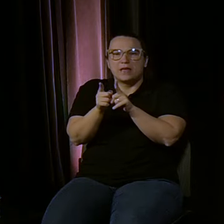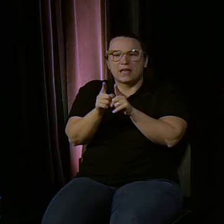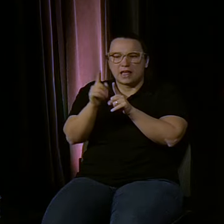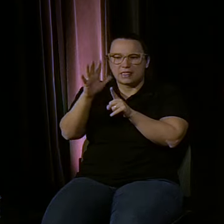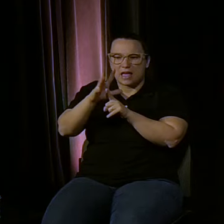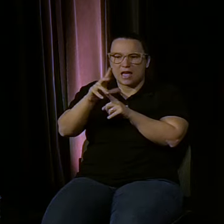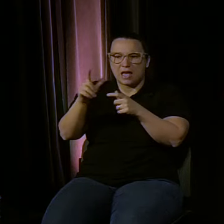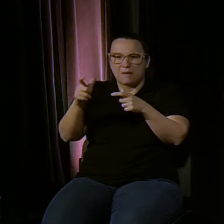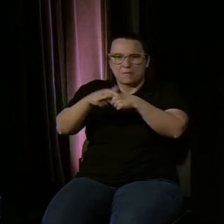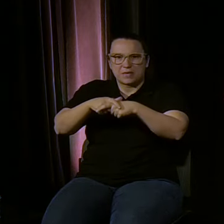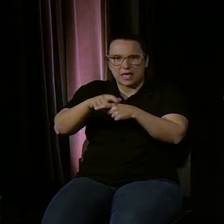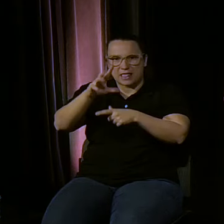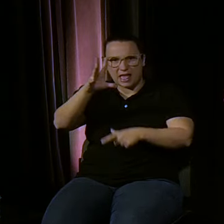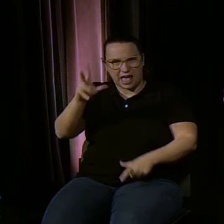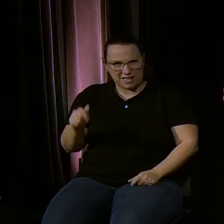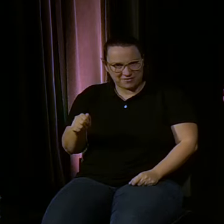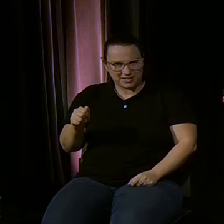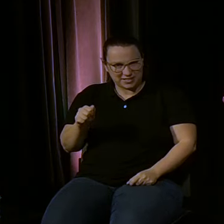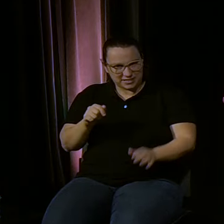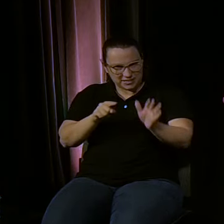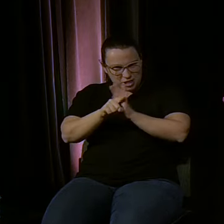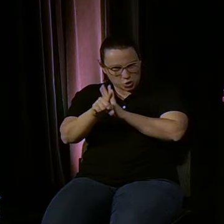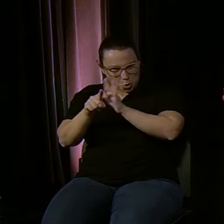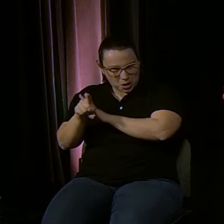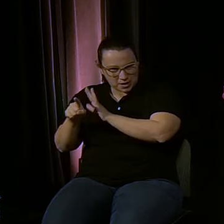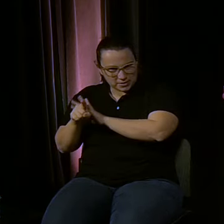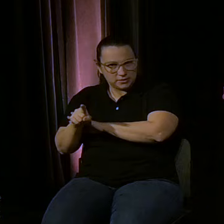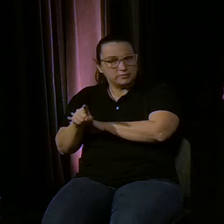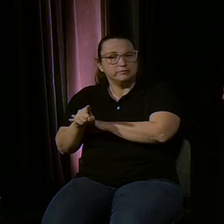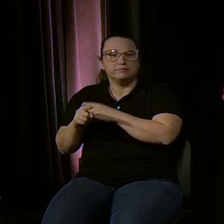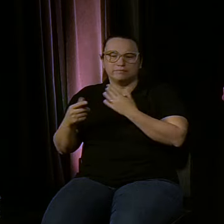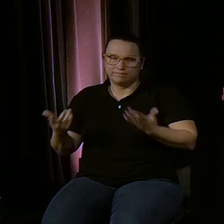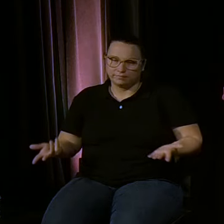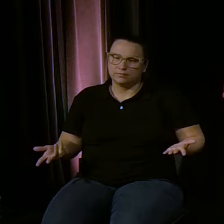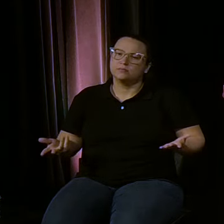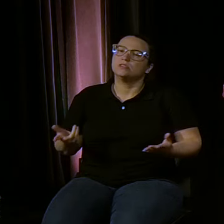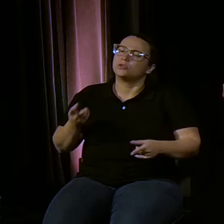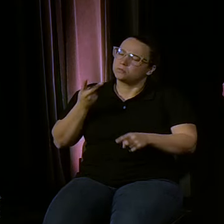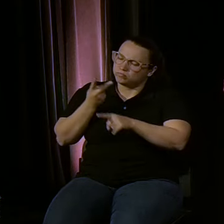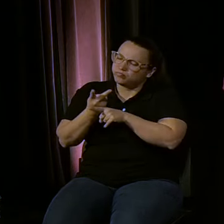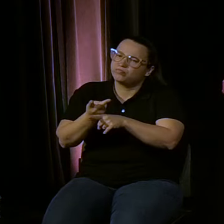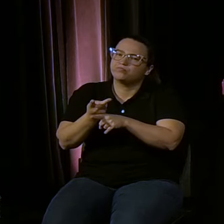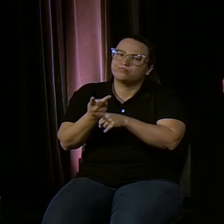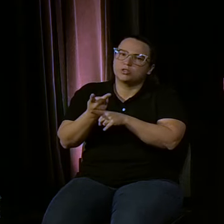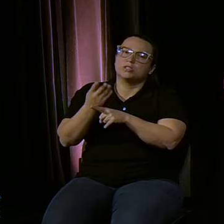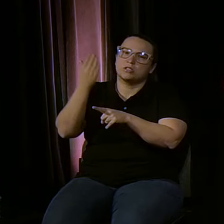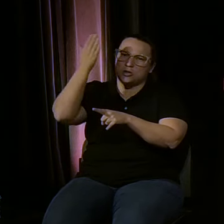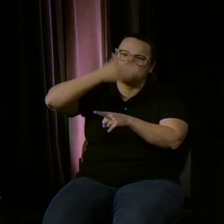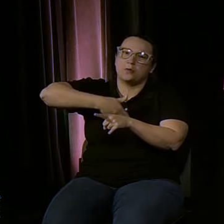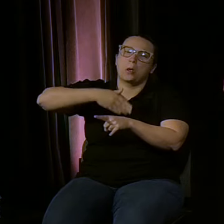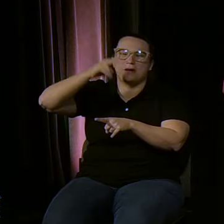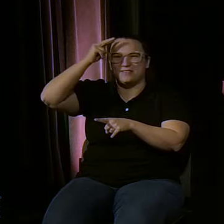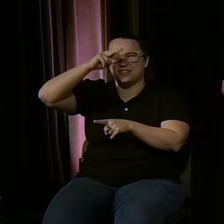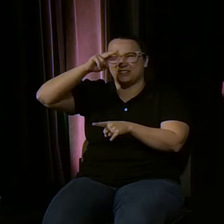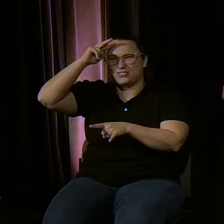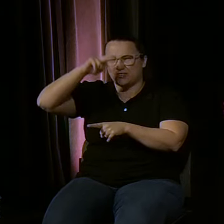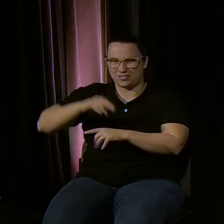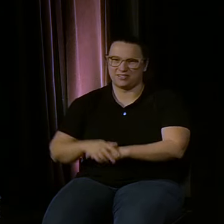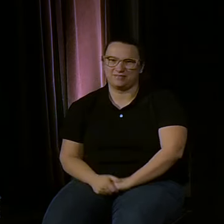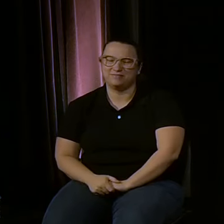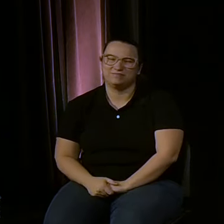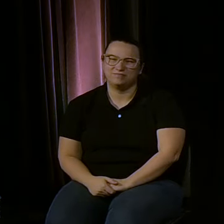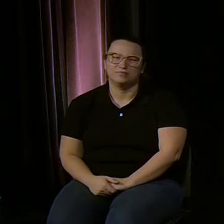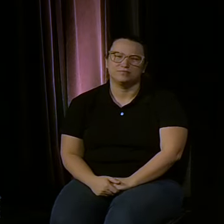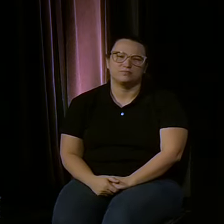levantado e está sendo questionado. Então, essa busca ela está muito evidente nessa história. E,